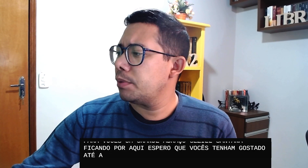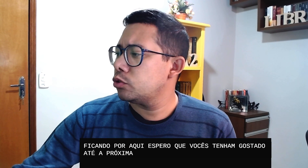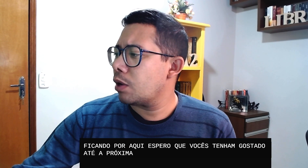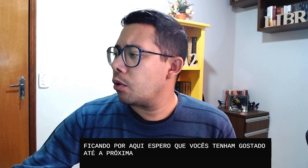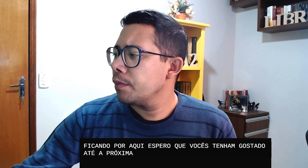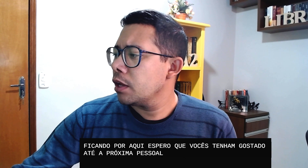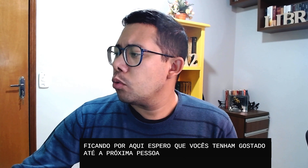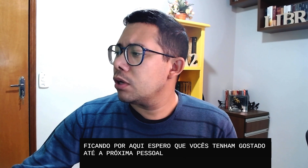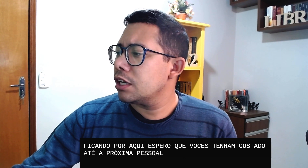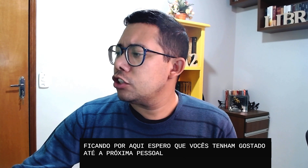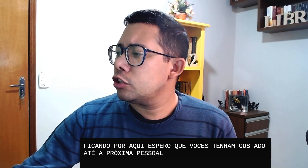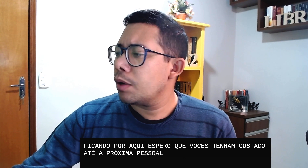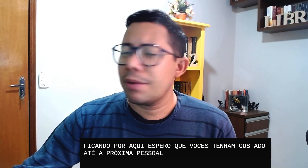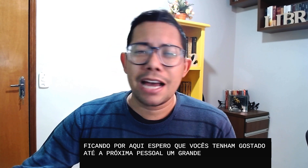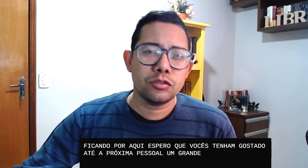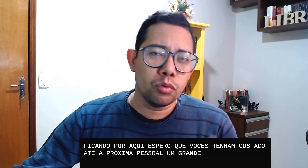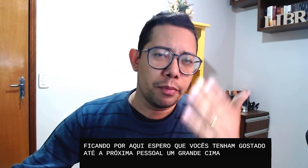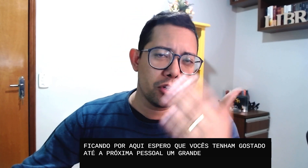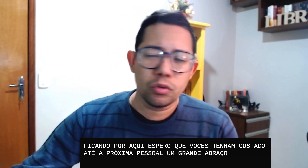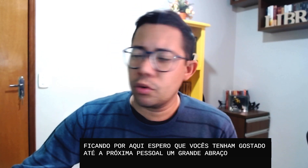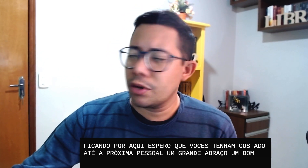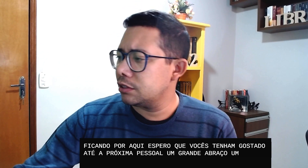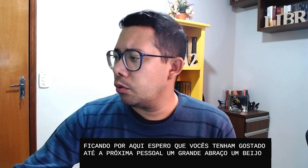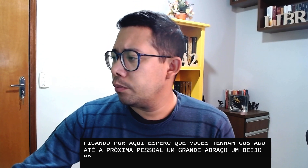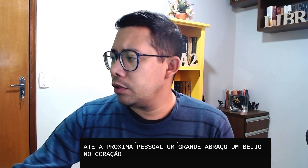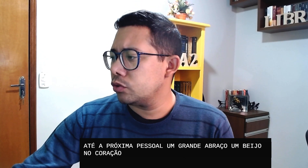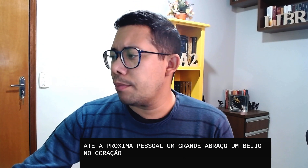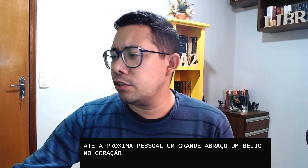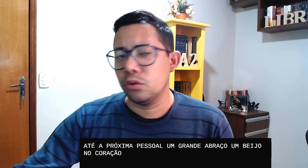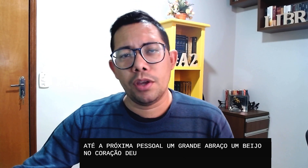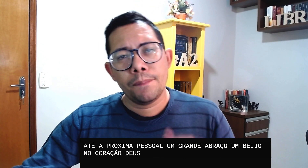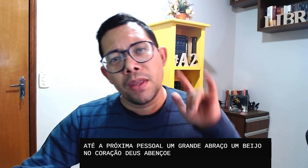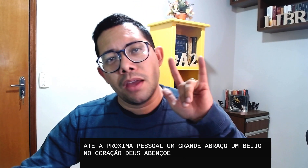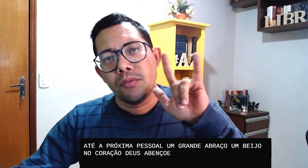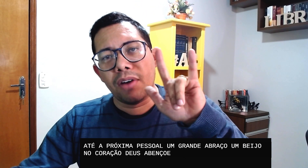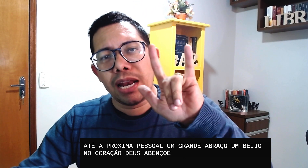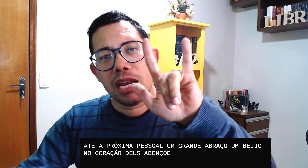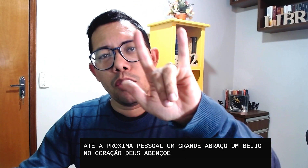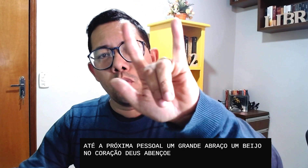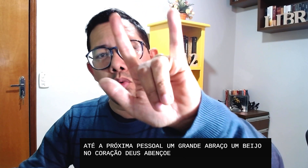pessoal. Um grandíssimo abraço, um beijo no coração, Deus abençoe, valeu!